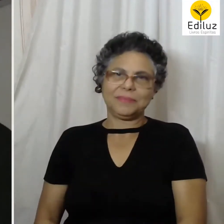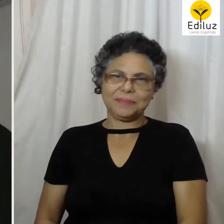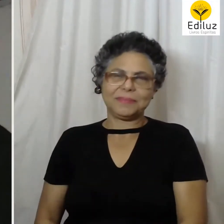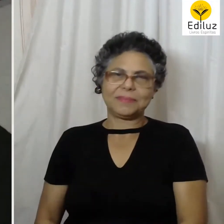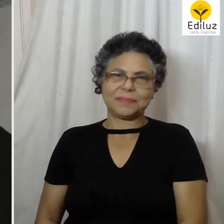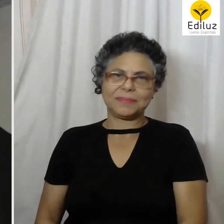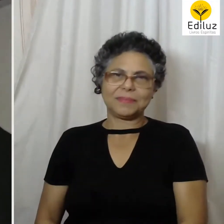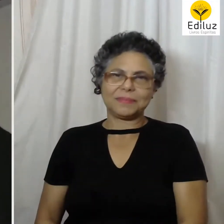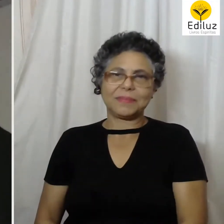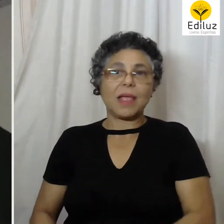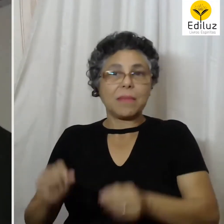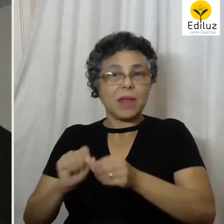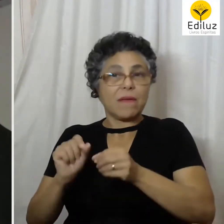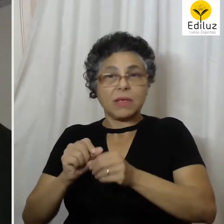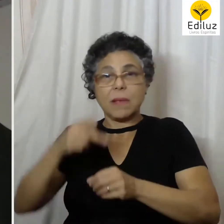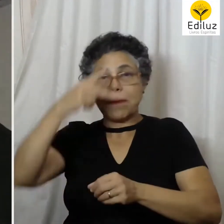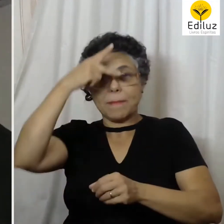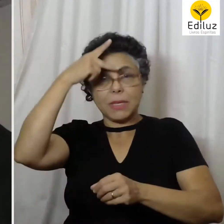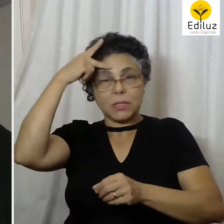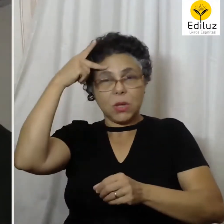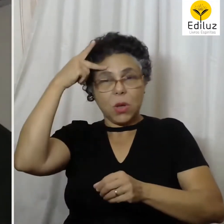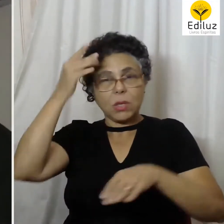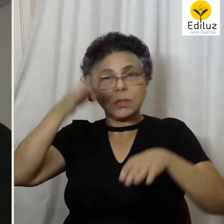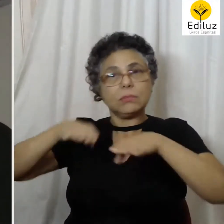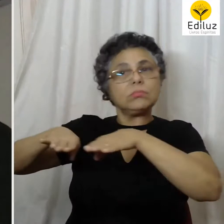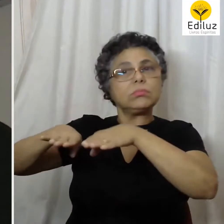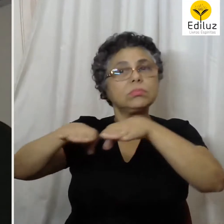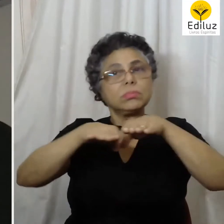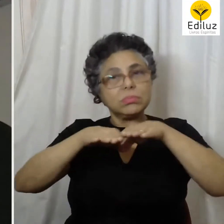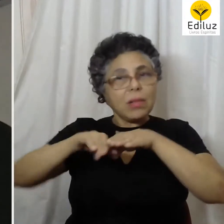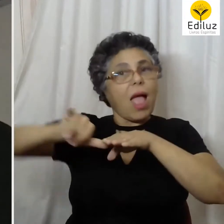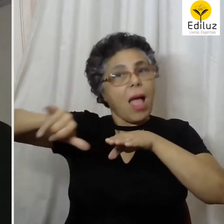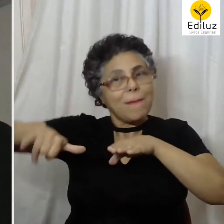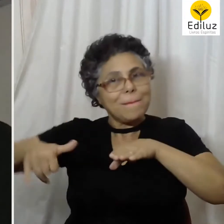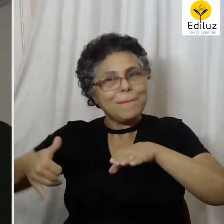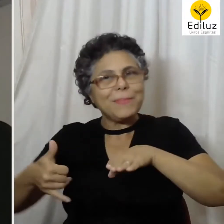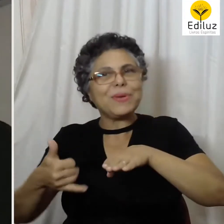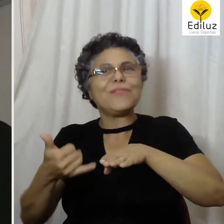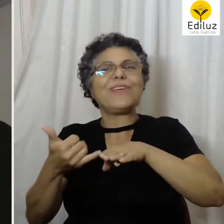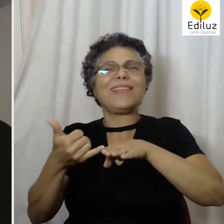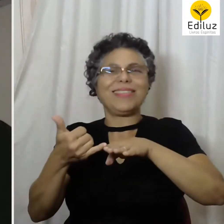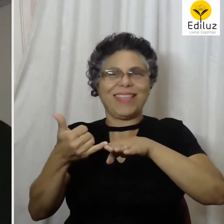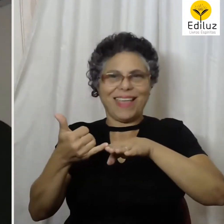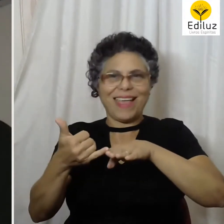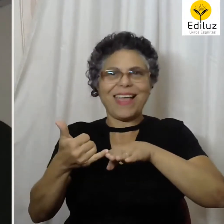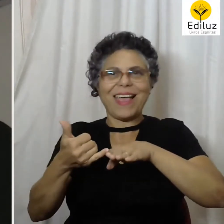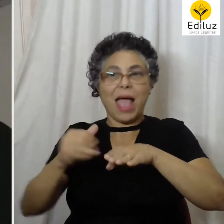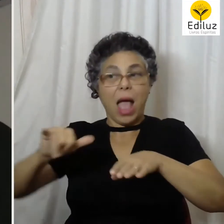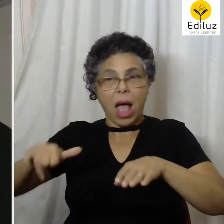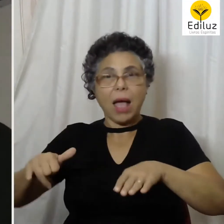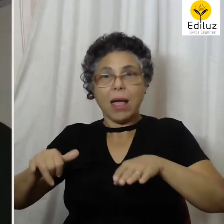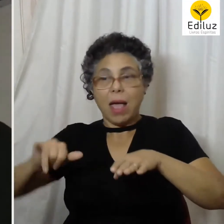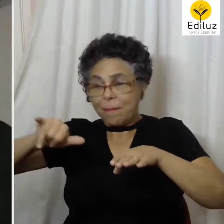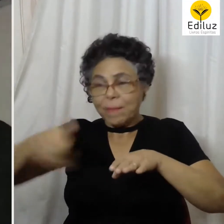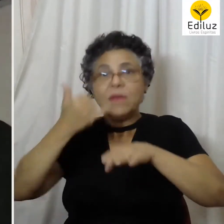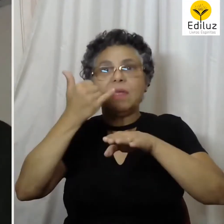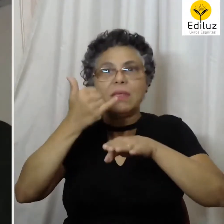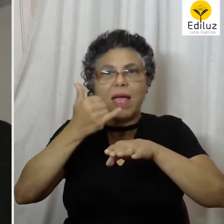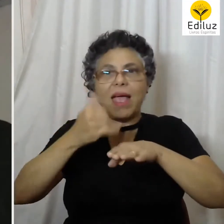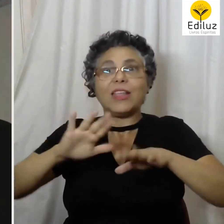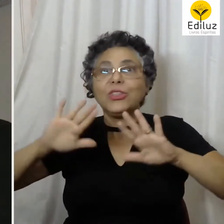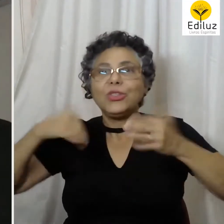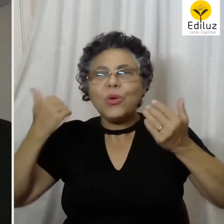produzir sujeitos equilibrados que possam aproveitar na plenitude a oportunidade